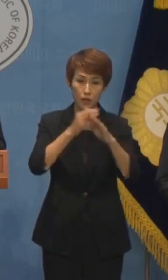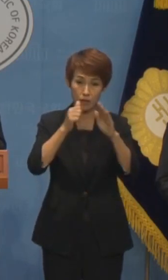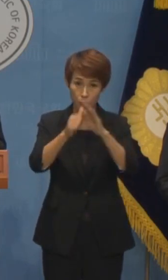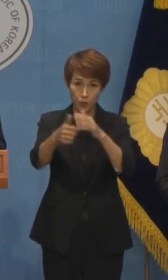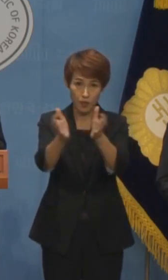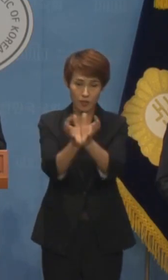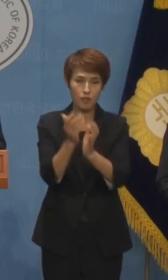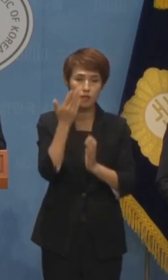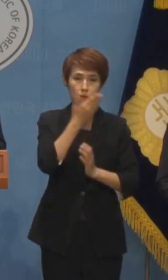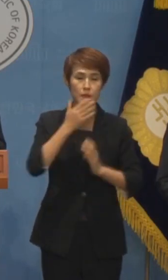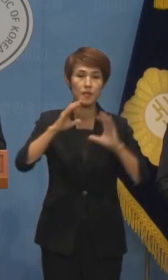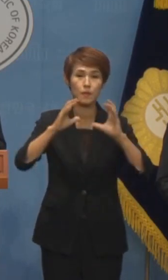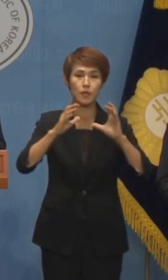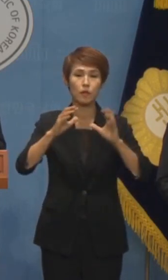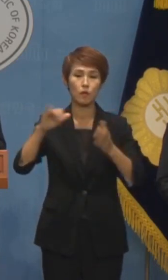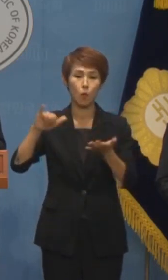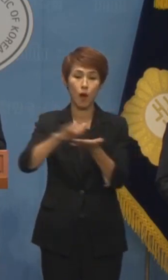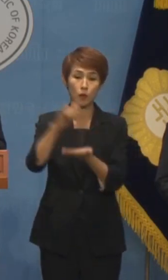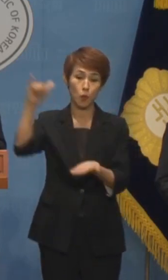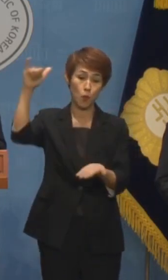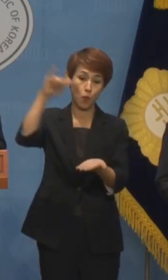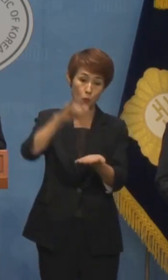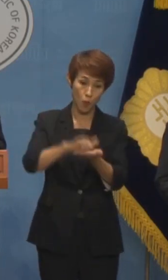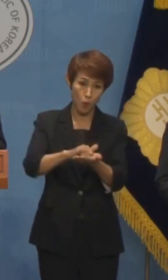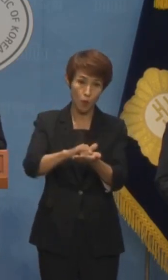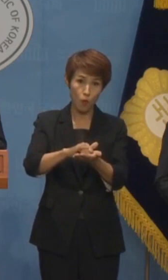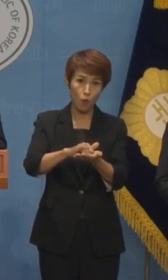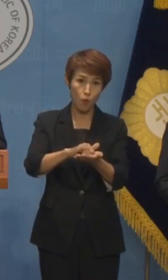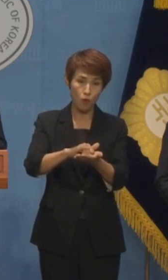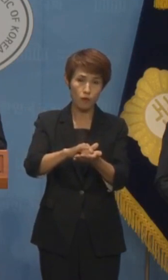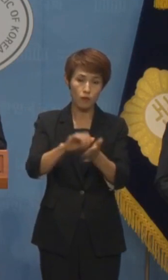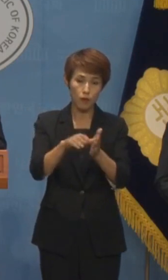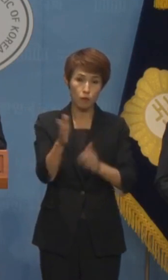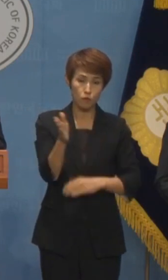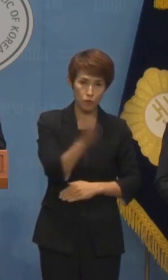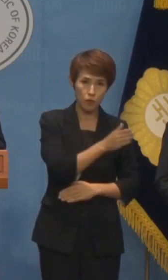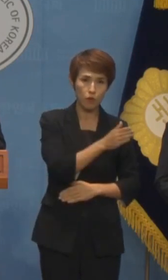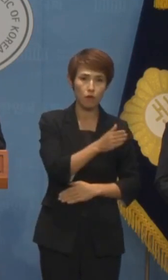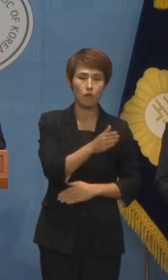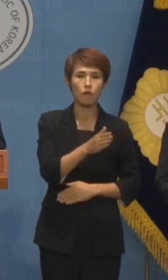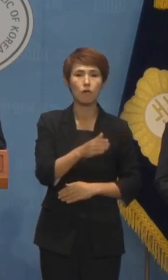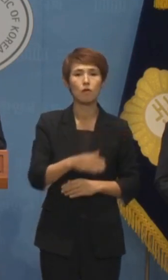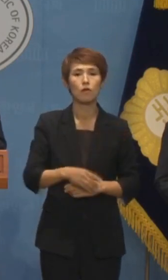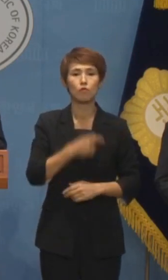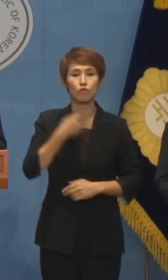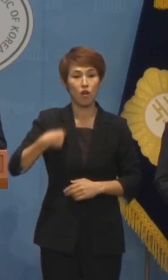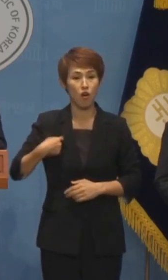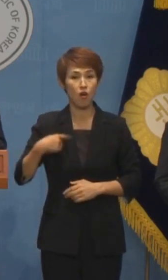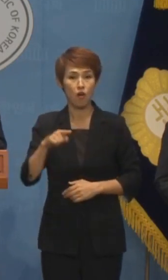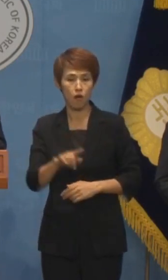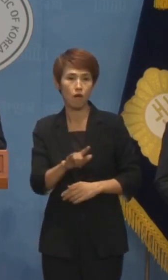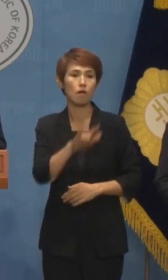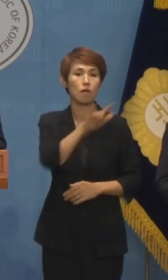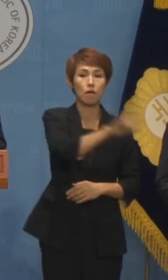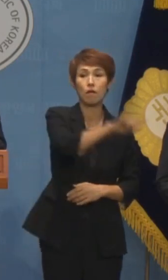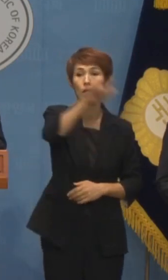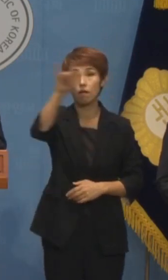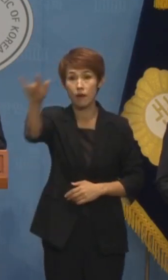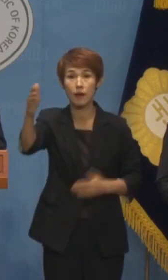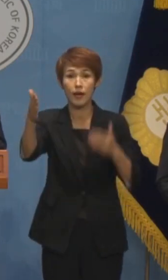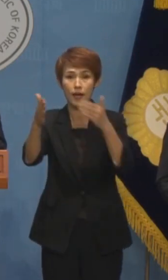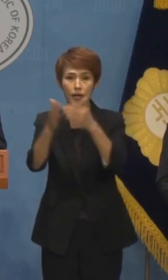필리핀 마닐라 공항에 도착한 시간부터 27일 북대표단이 북경을 거쳐 북한으로 귀환할